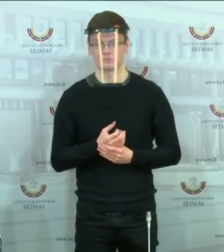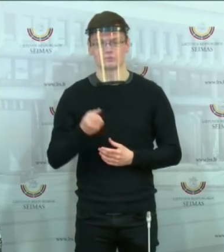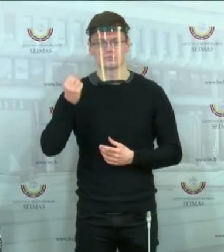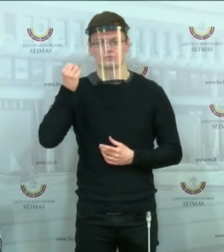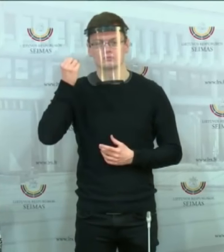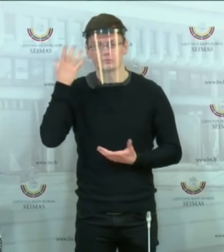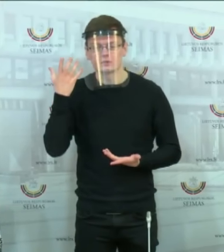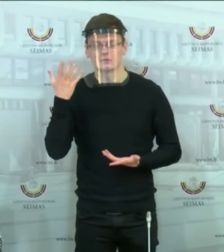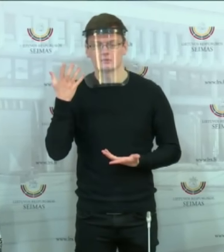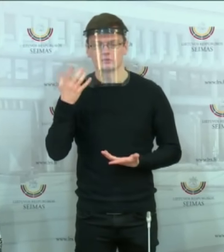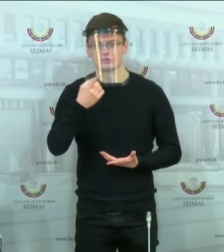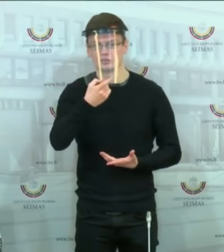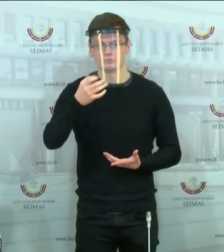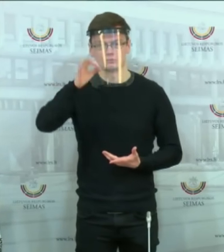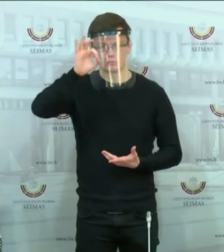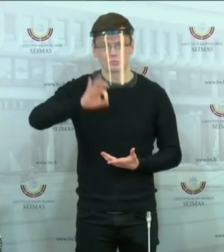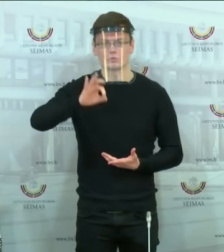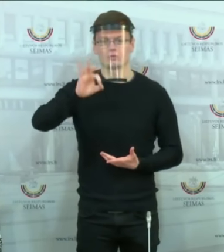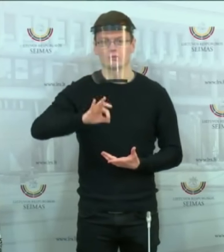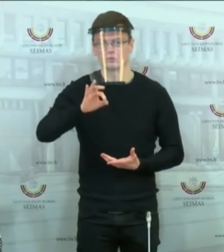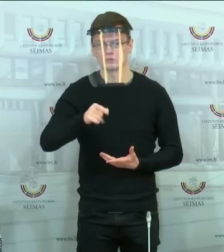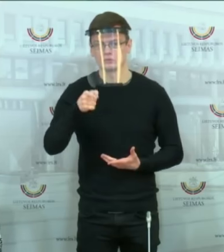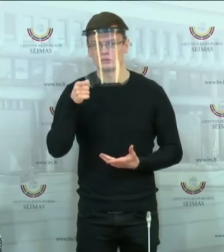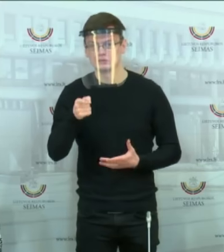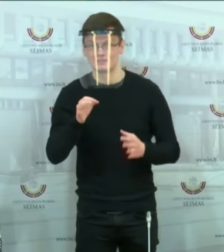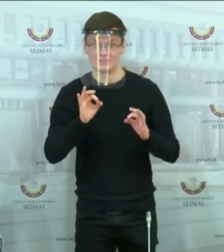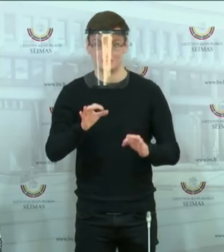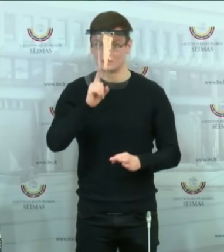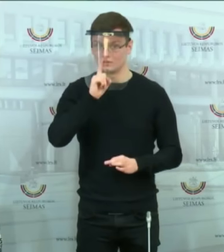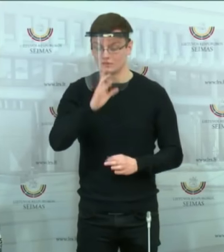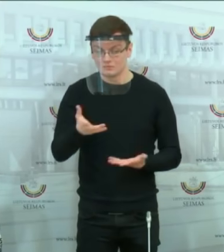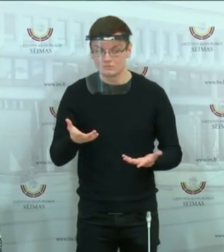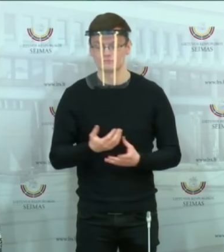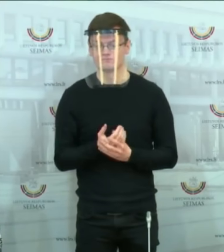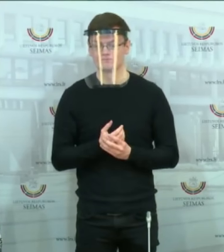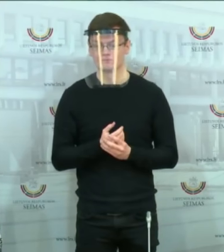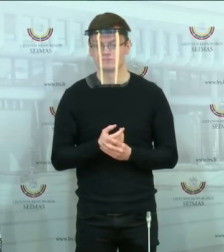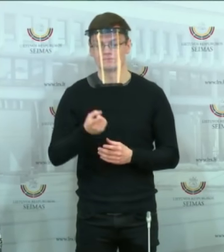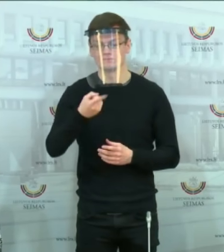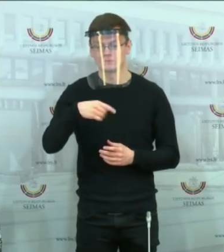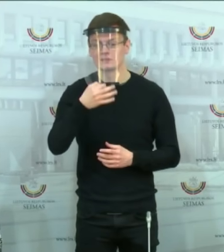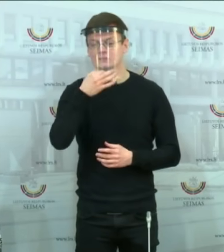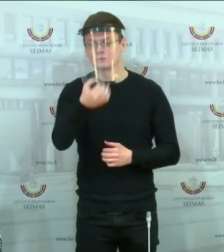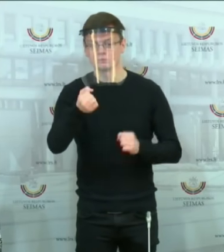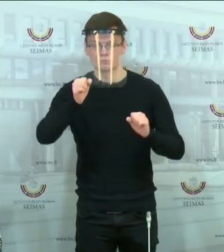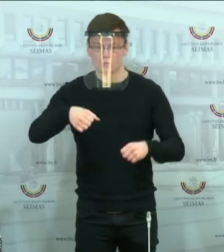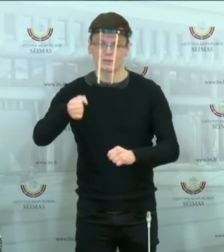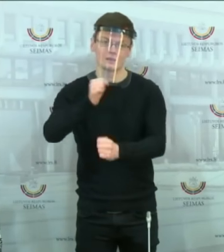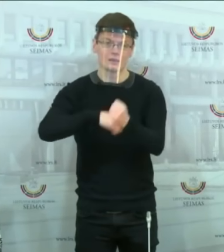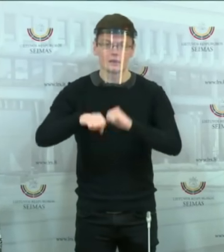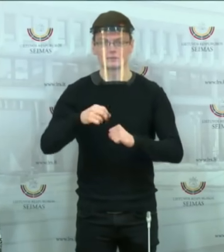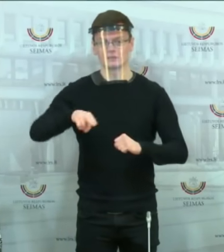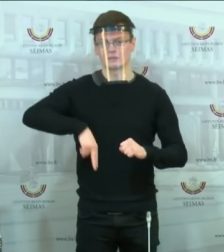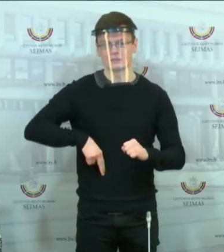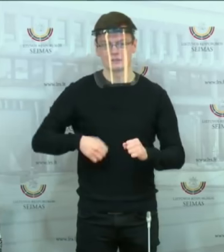kad 100% tai, na, neveiks, nesuveiks. Tai dėl to, kaip ir sakiau, yra lankstumas, darbdaviai privalo,